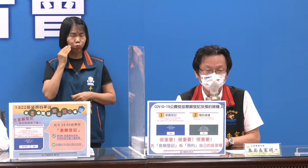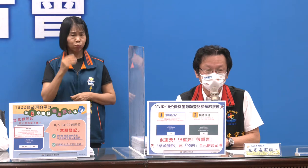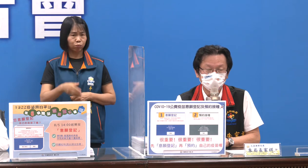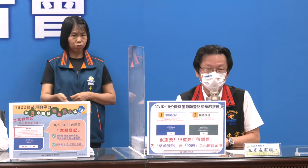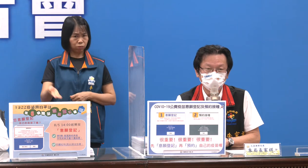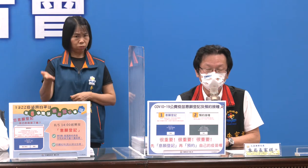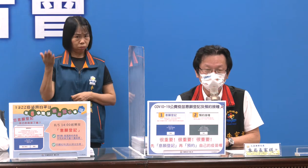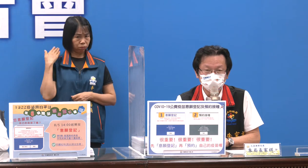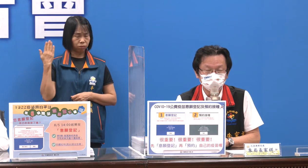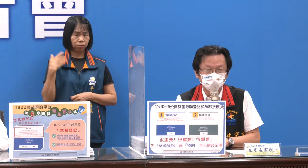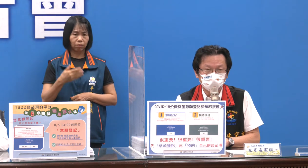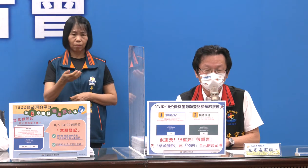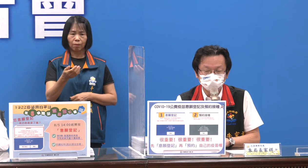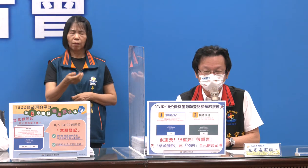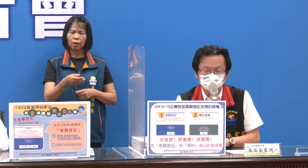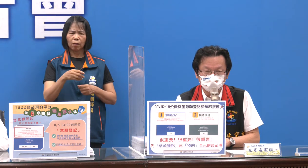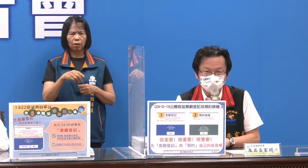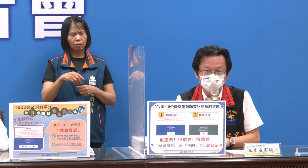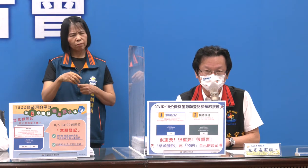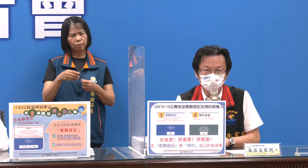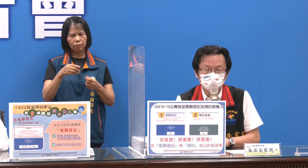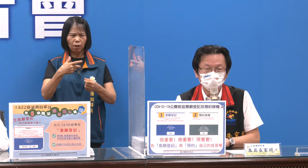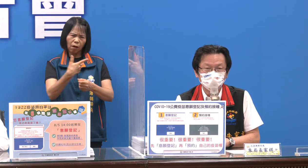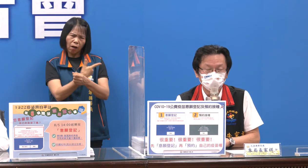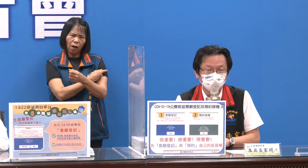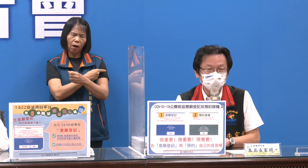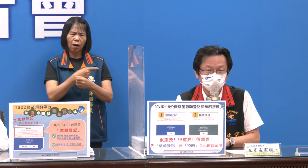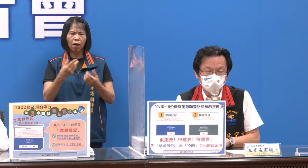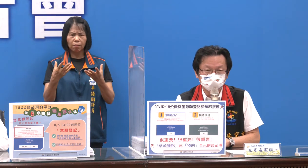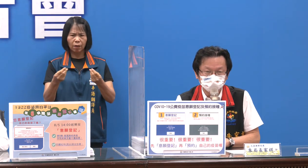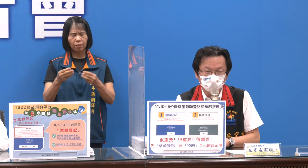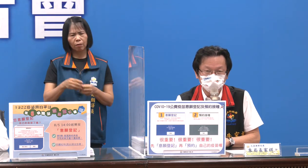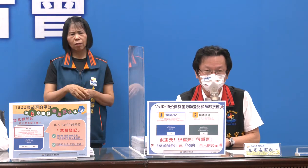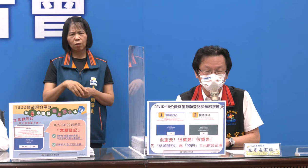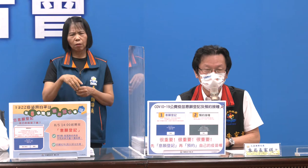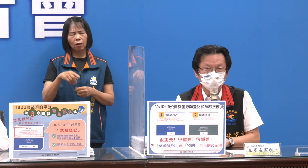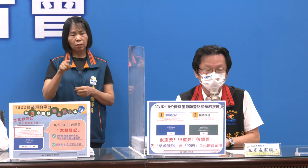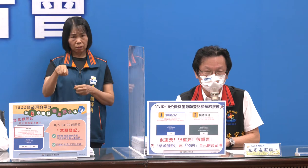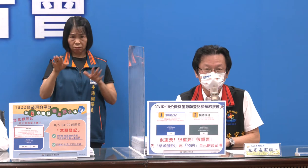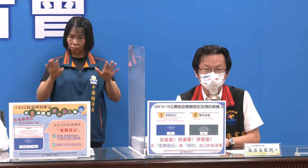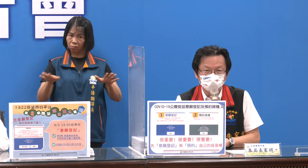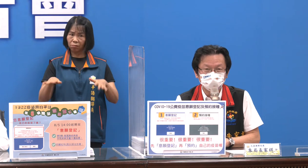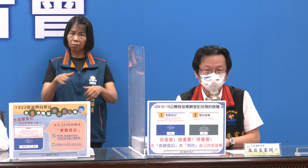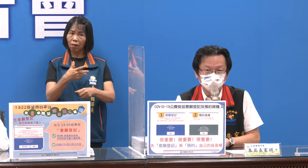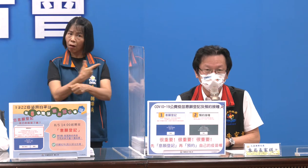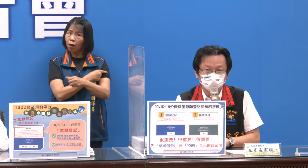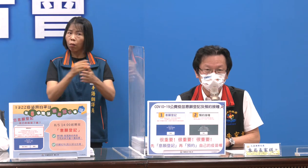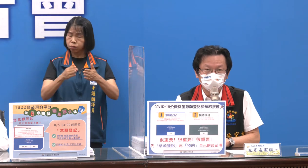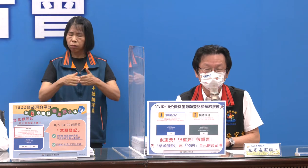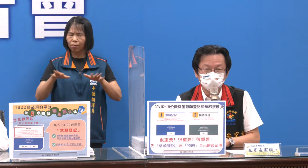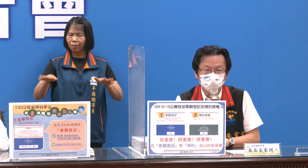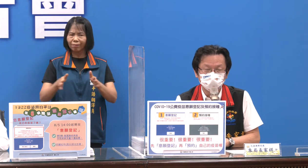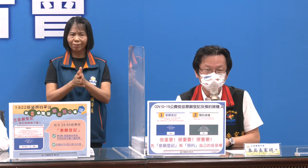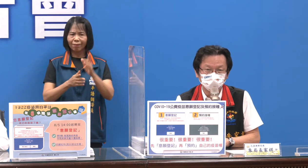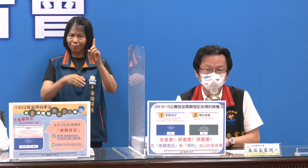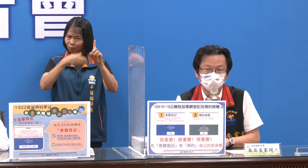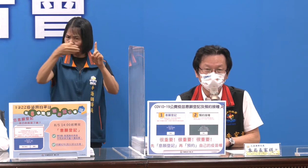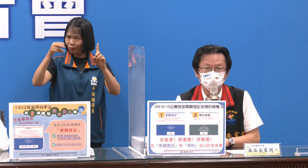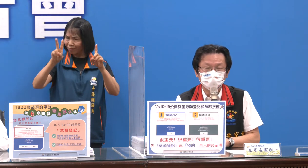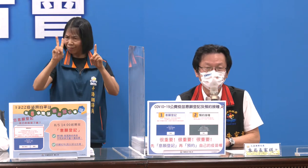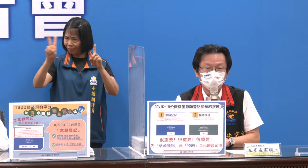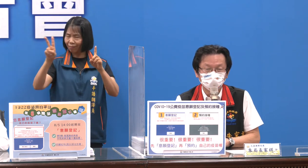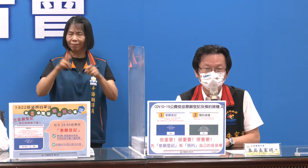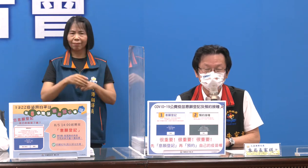之前一些因素而没有施打到疫苗的，如果你现在要施打疫苗，请你要上1922，请你上